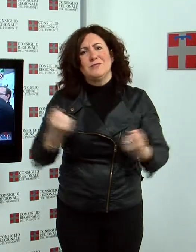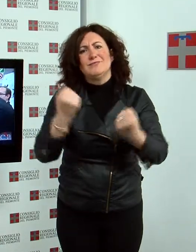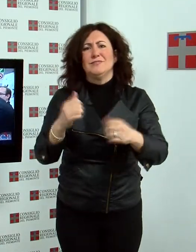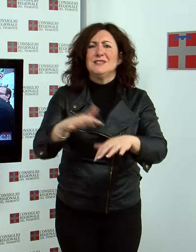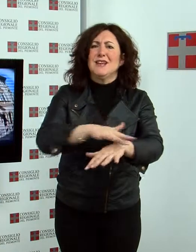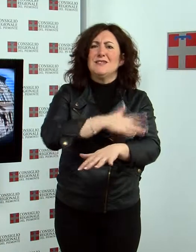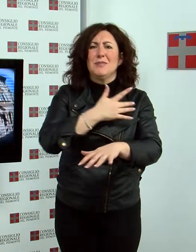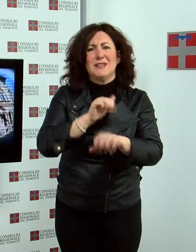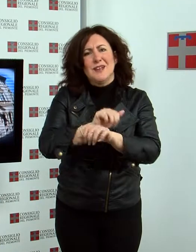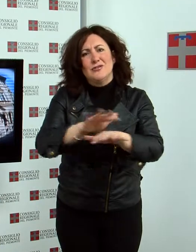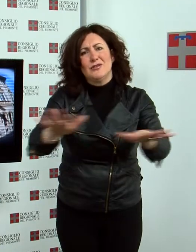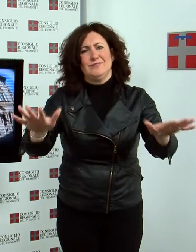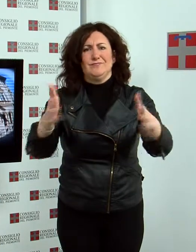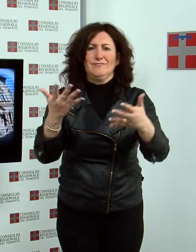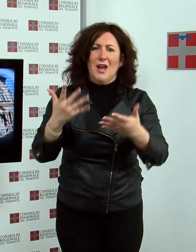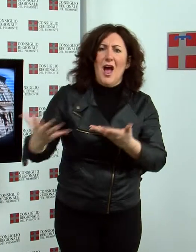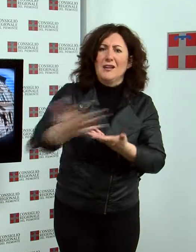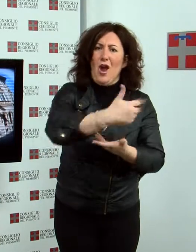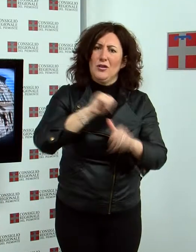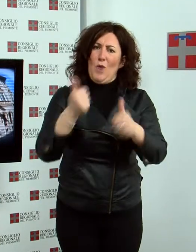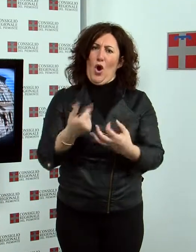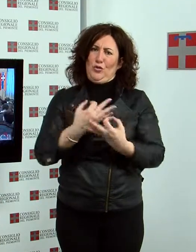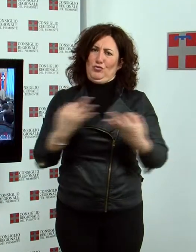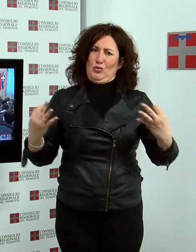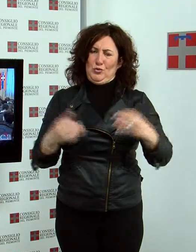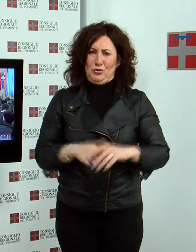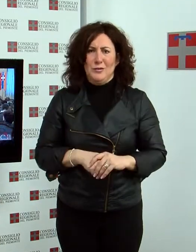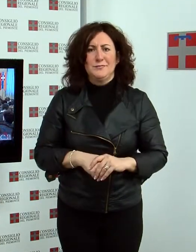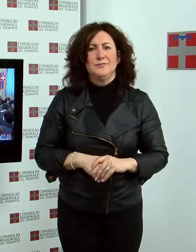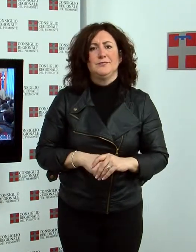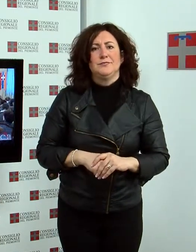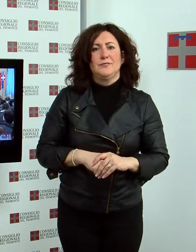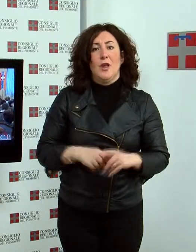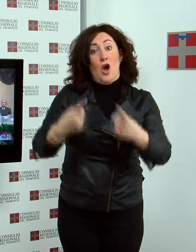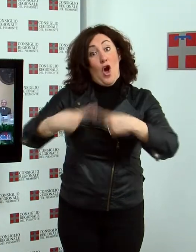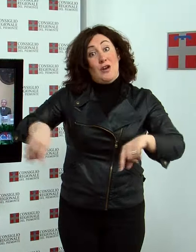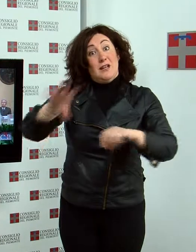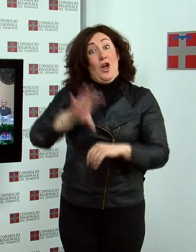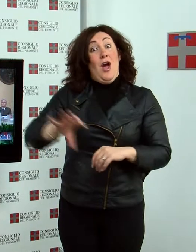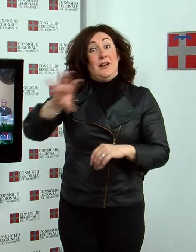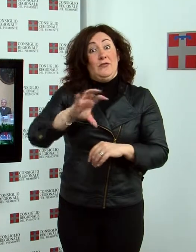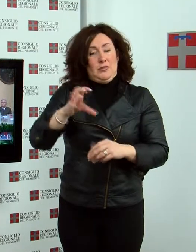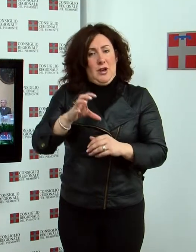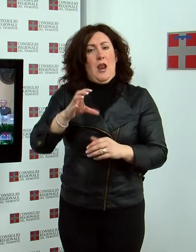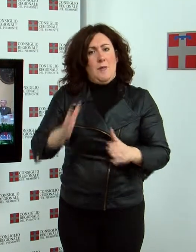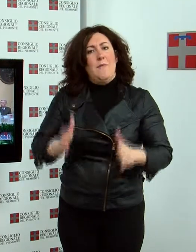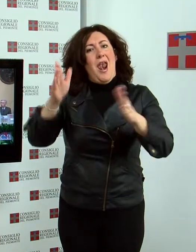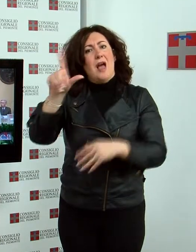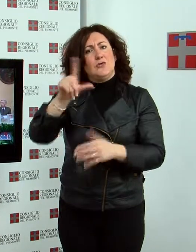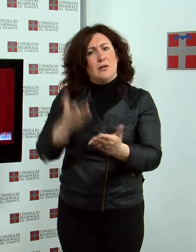raccolta. Catalogo Il Re e l'Architetto. Promosso dal Consiglio regionale, è stato presentato a Palazzo Lascaris il catalogo della